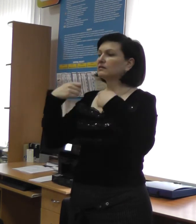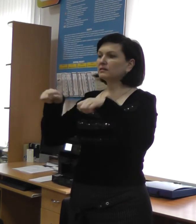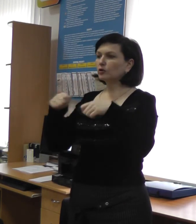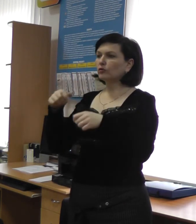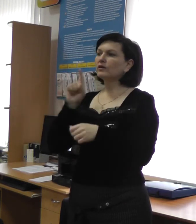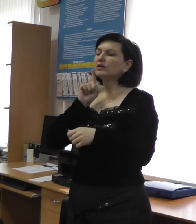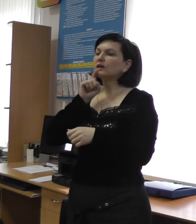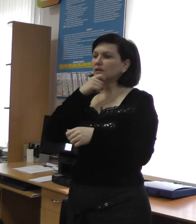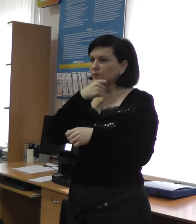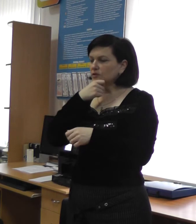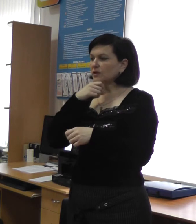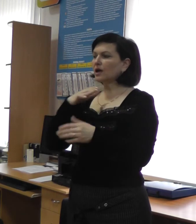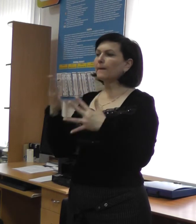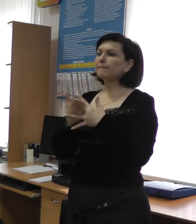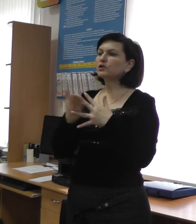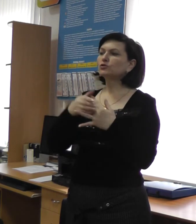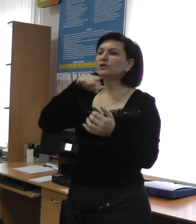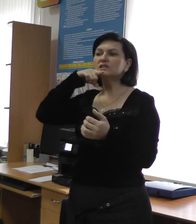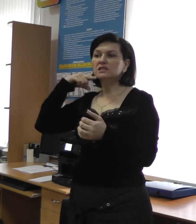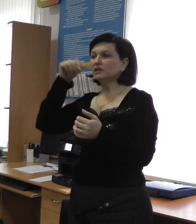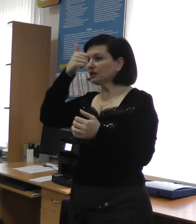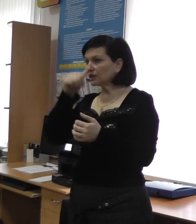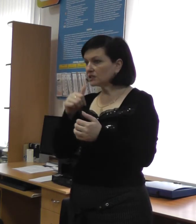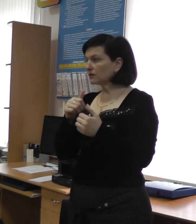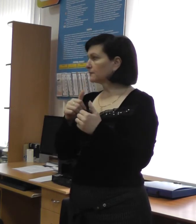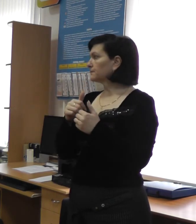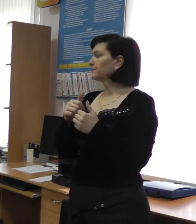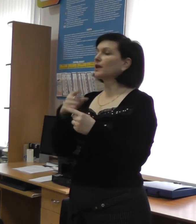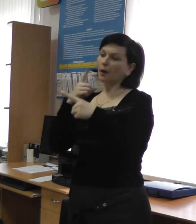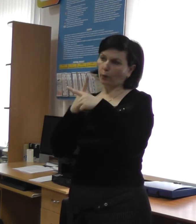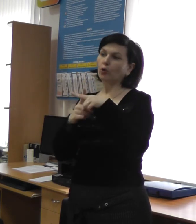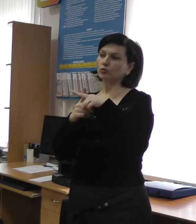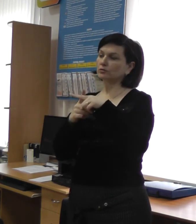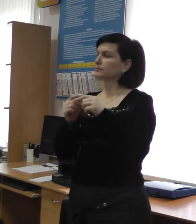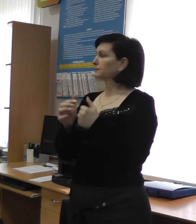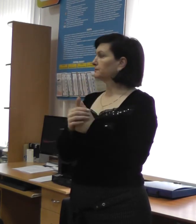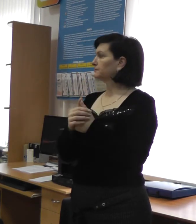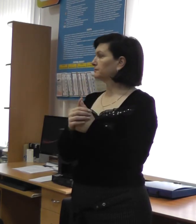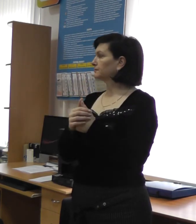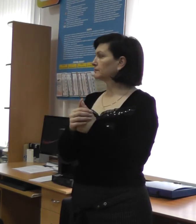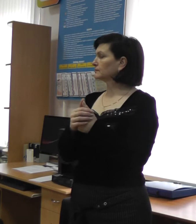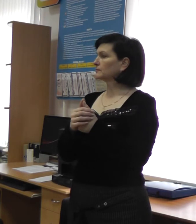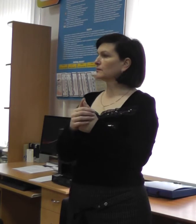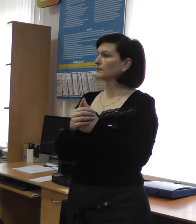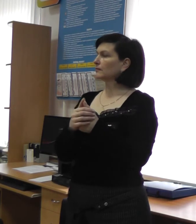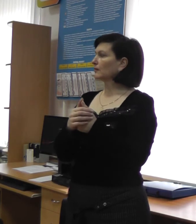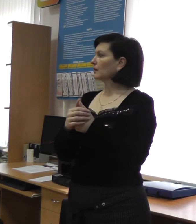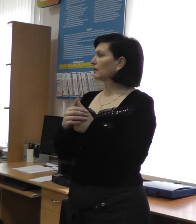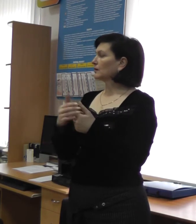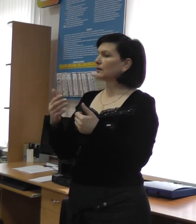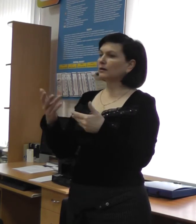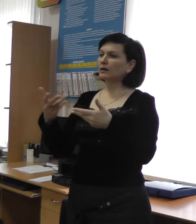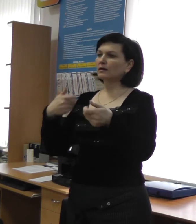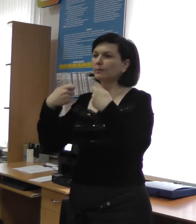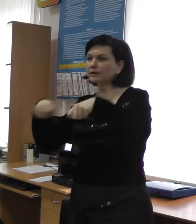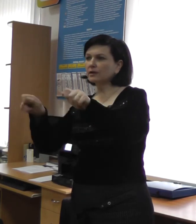торгово-экономическое сотрудничество между Россией и Грецией демонстрирует положительную динамику роста. Взаимный товарооборот между Россией и